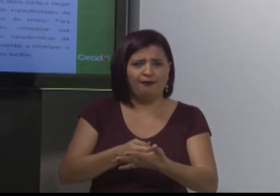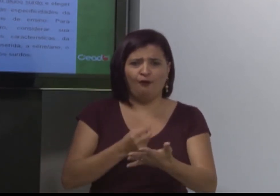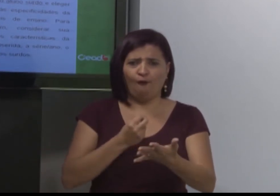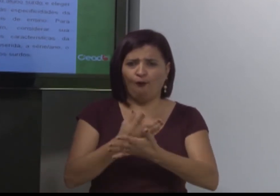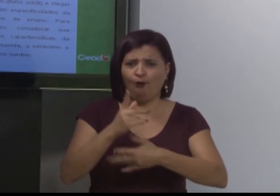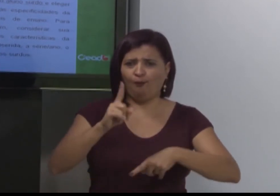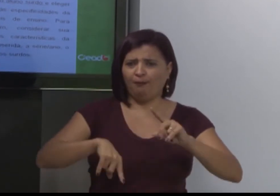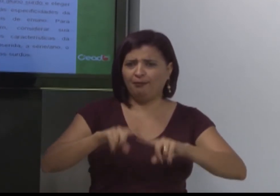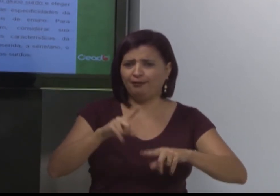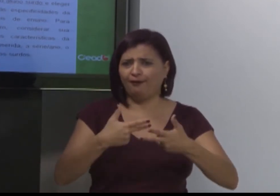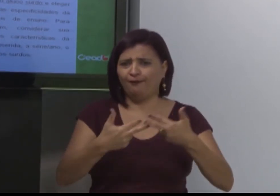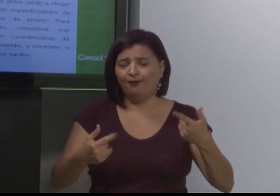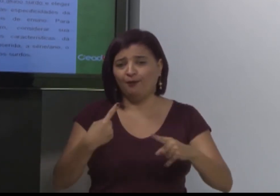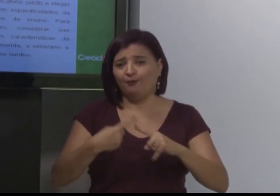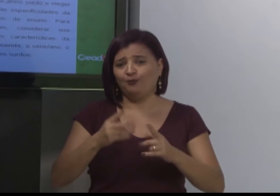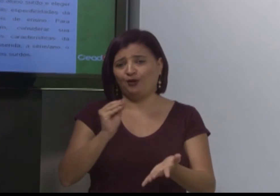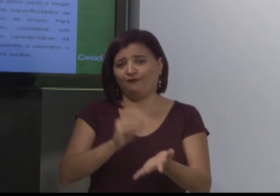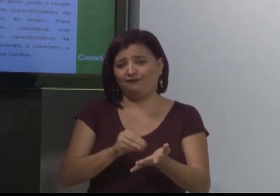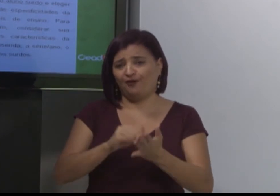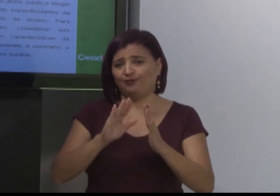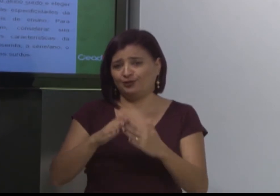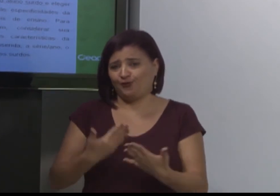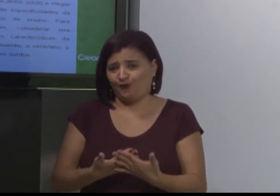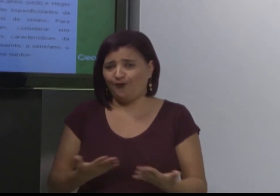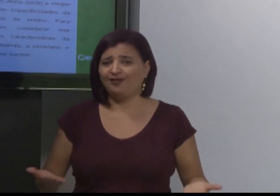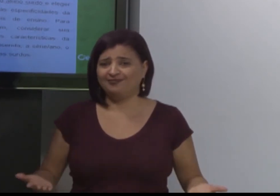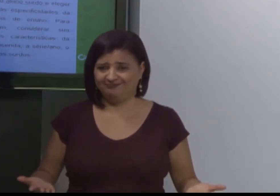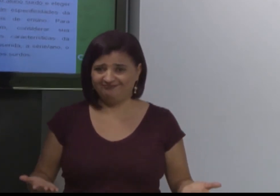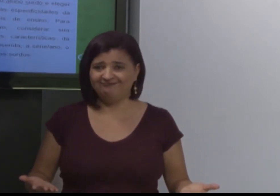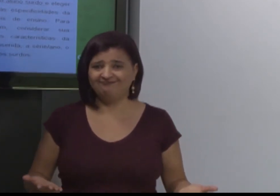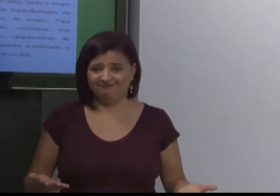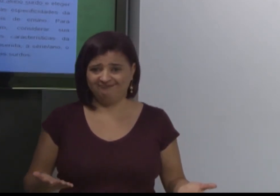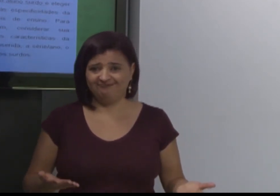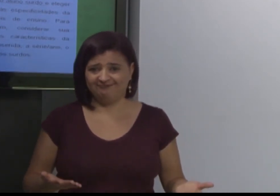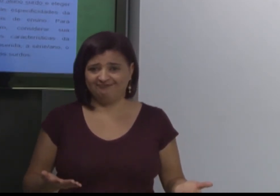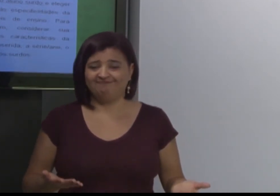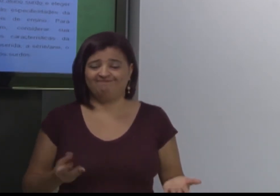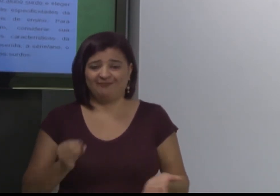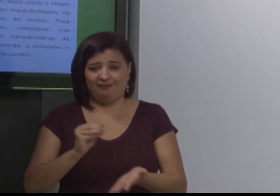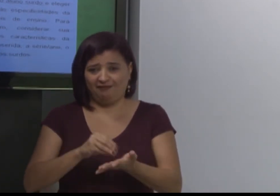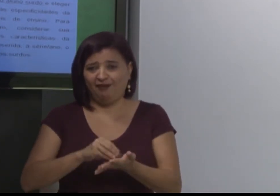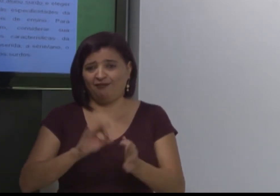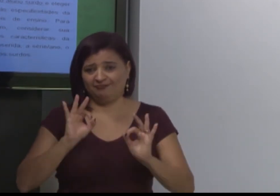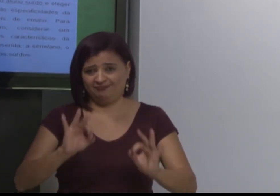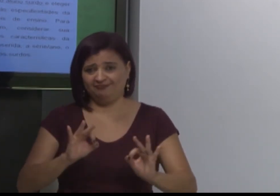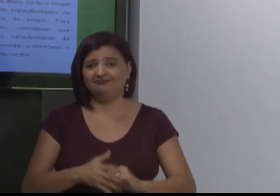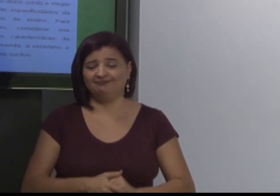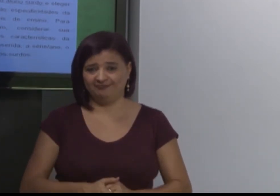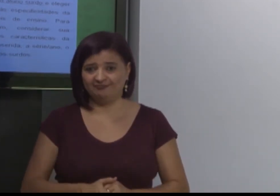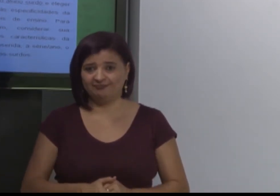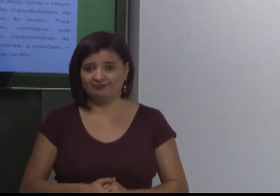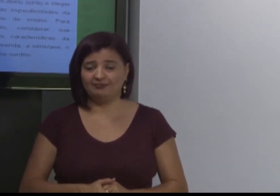que o professor ele se organize, ou que ele compre, ou que ele use outras estratégias, ok?